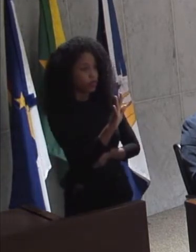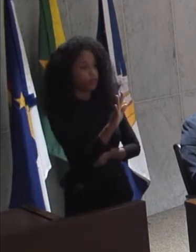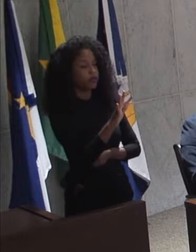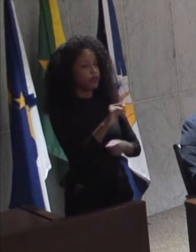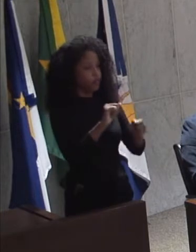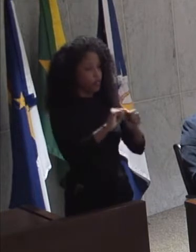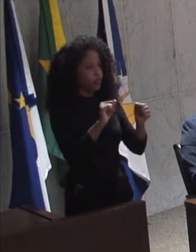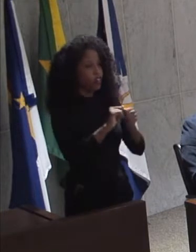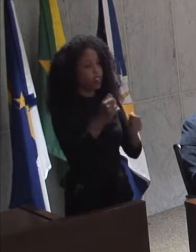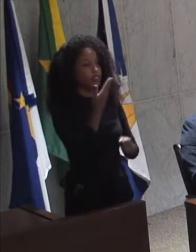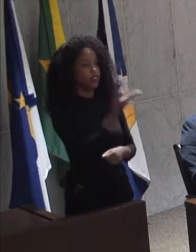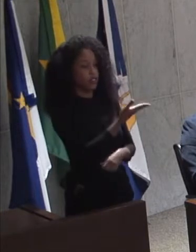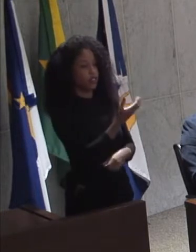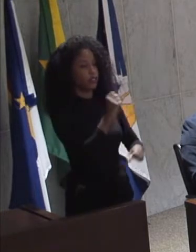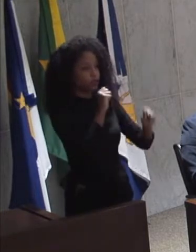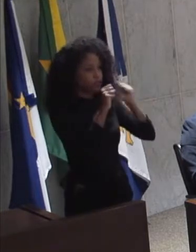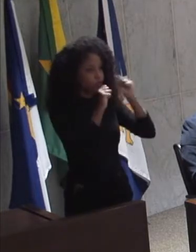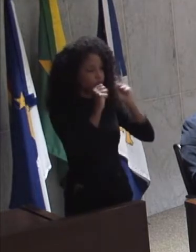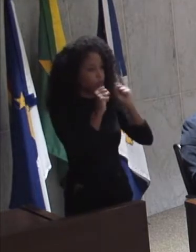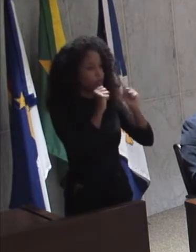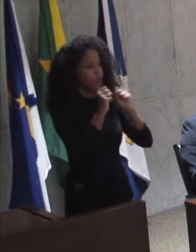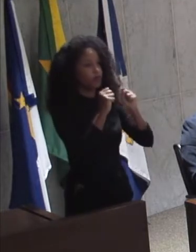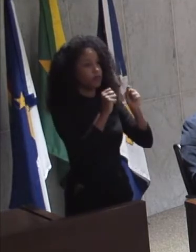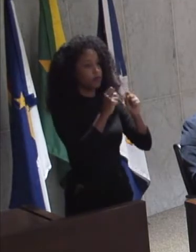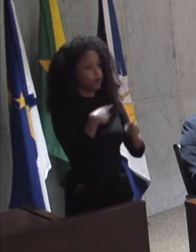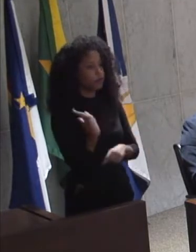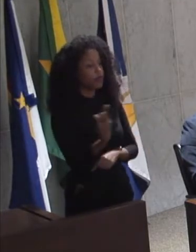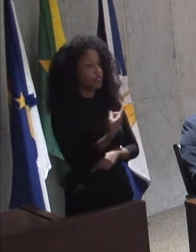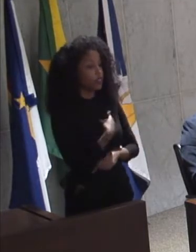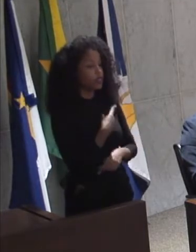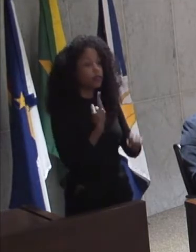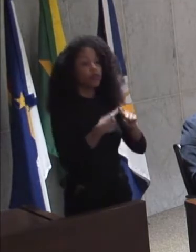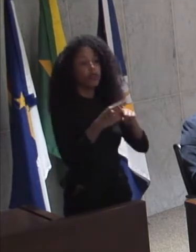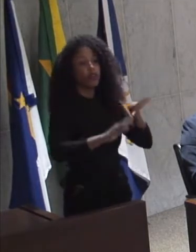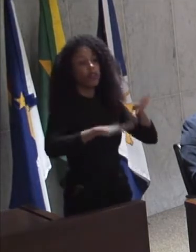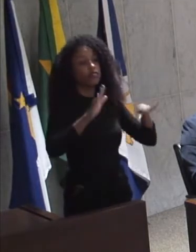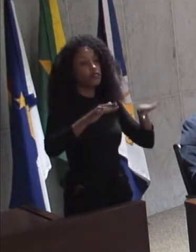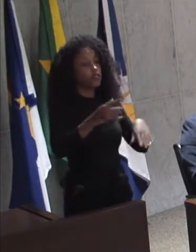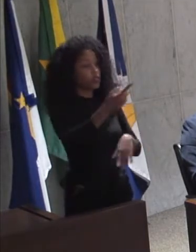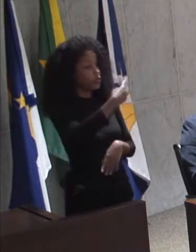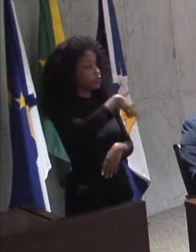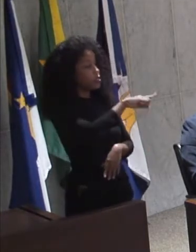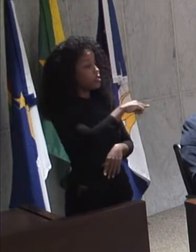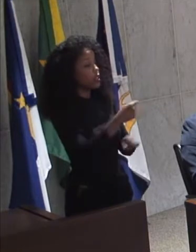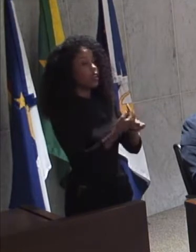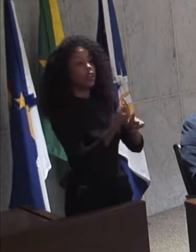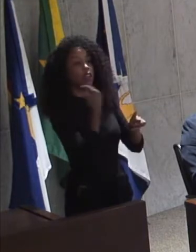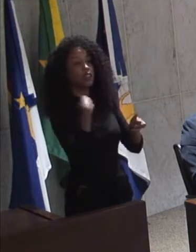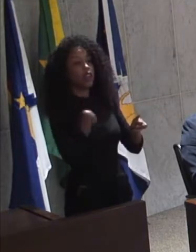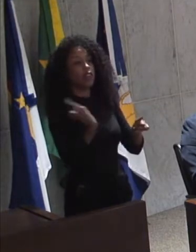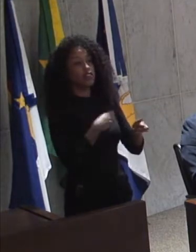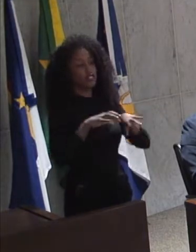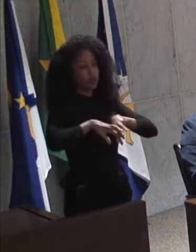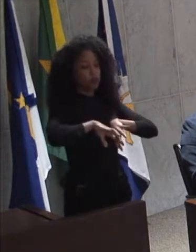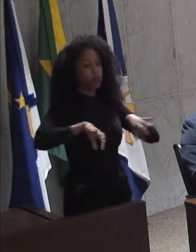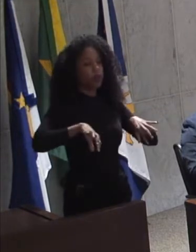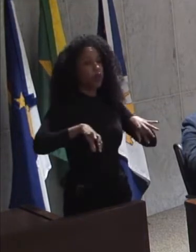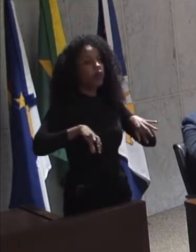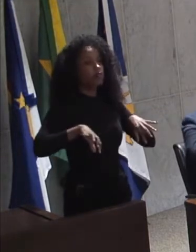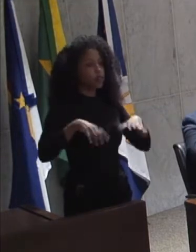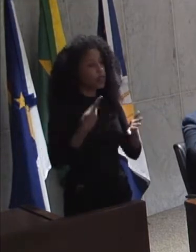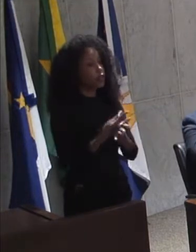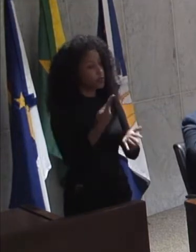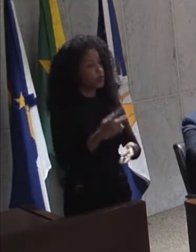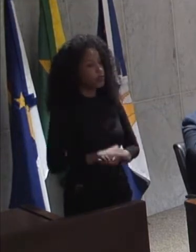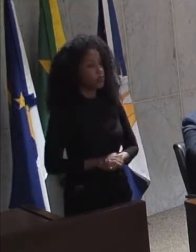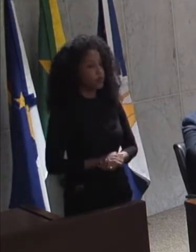essa discussão com os companheiros, tanto nós, porque muitas vezes vocês eram renegados por nós. Isso acontecia.